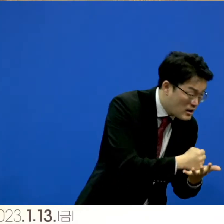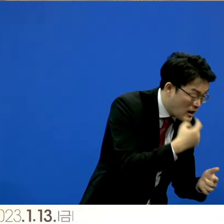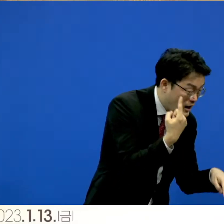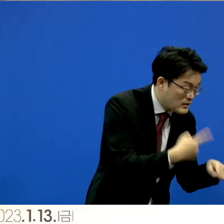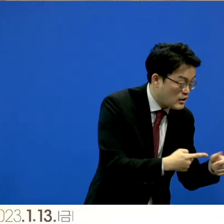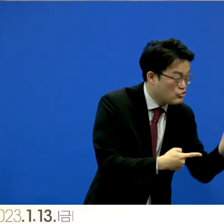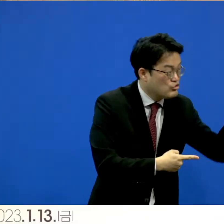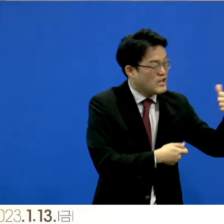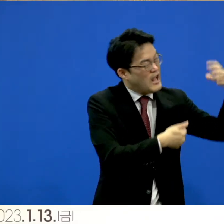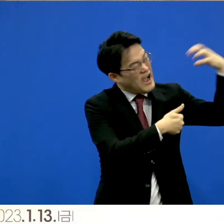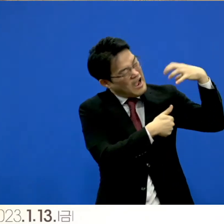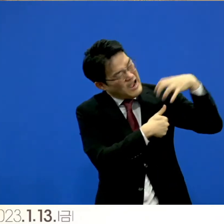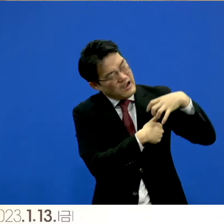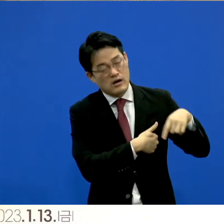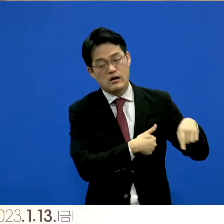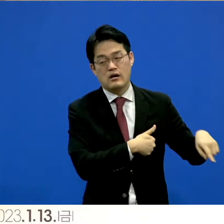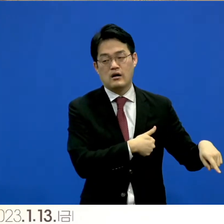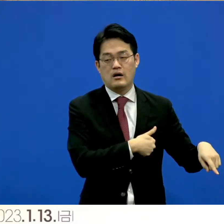것조차도 쉽지 않았습니다.